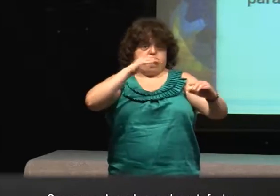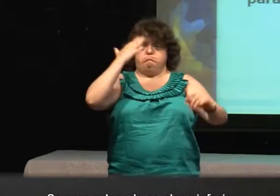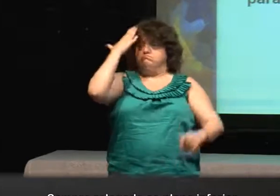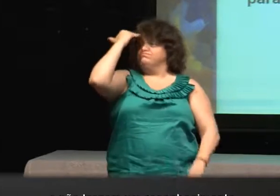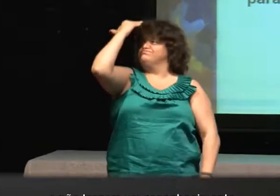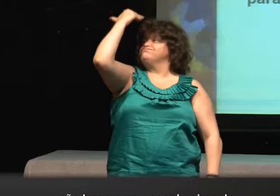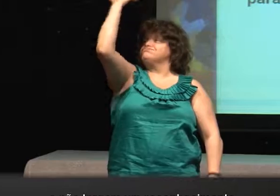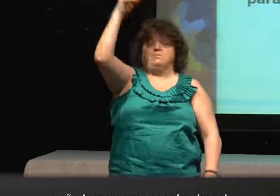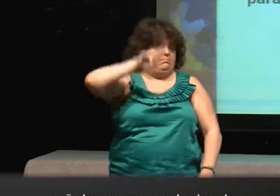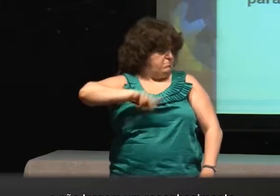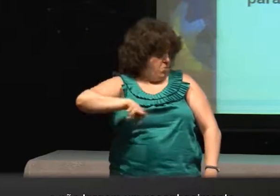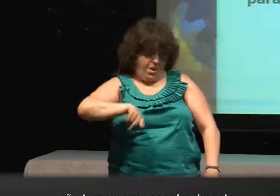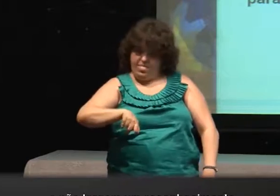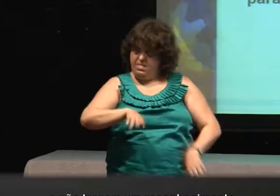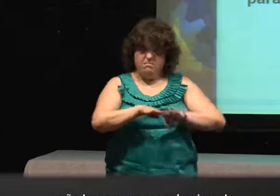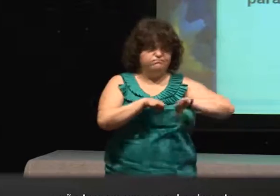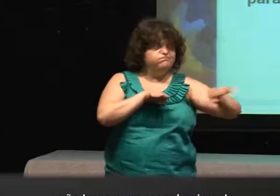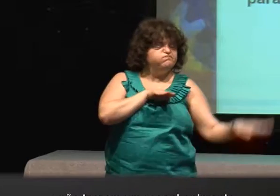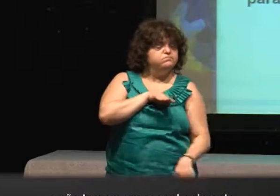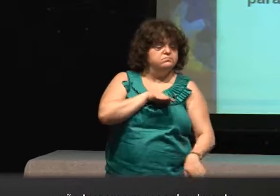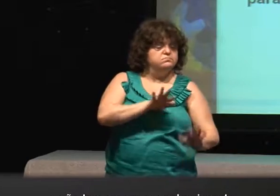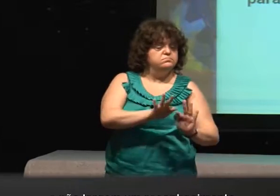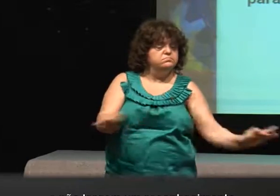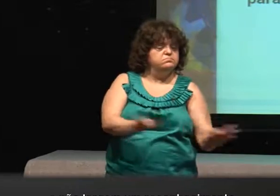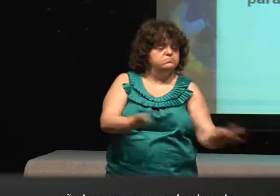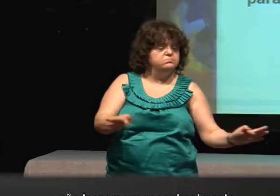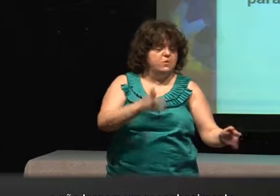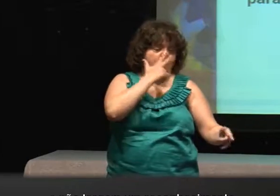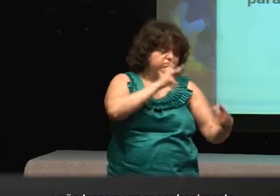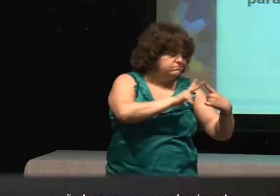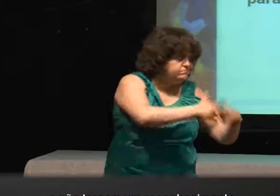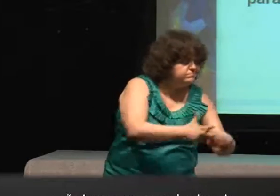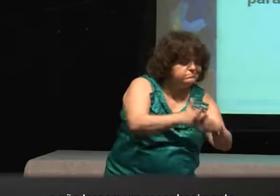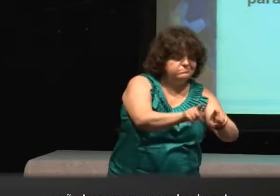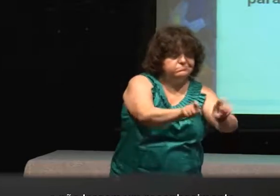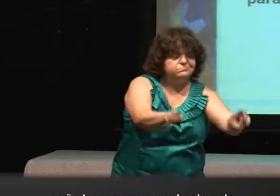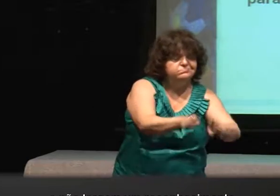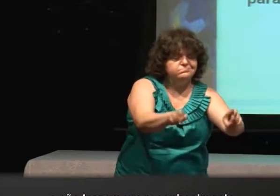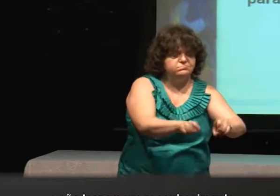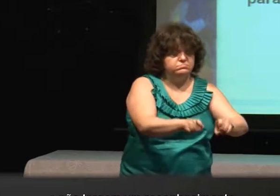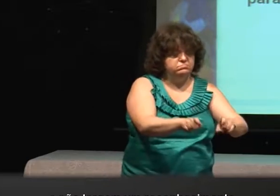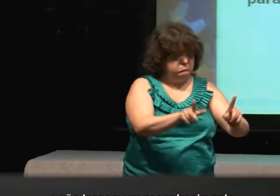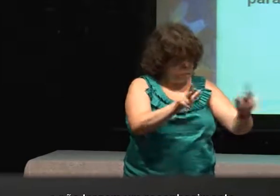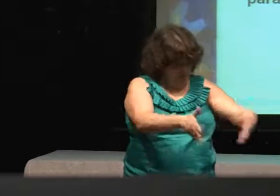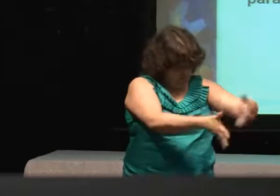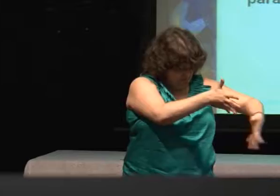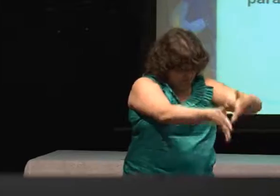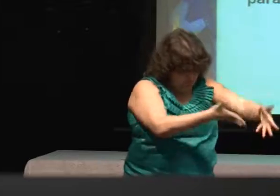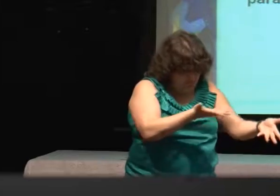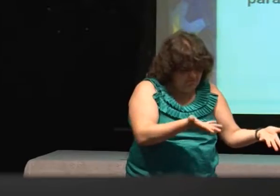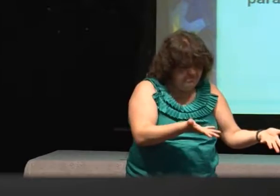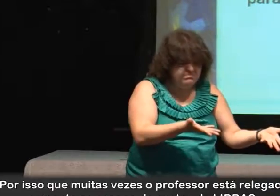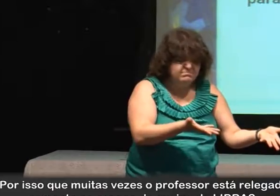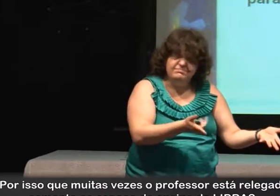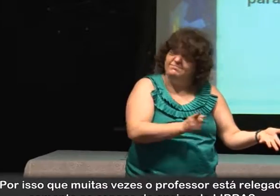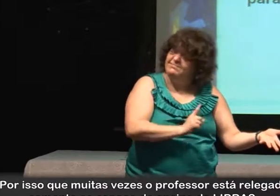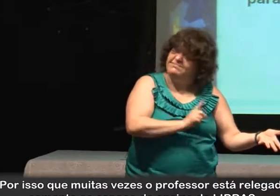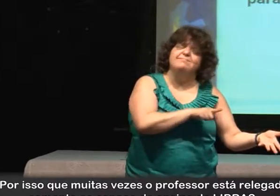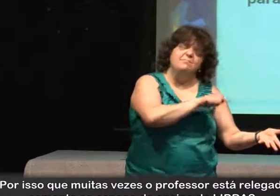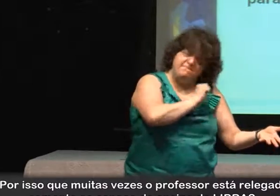né? E não trazem um reconhecimento. É por isso que